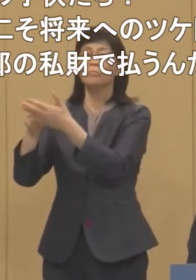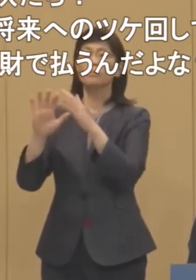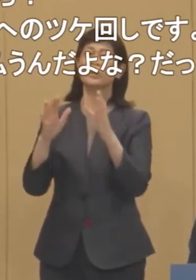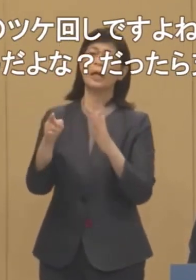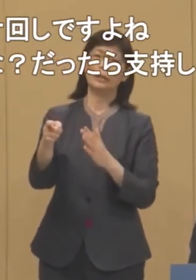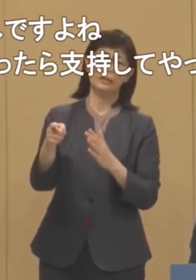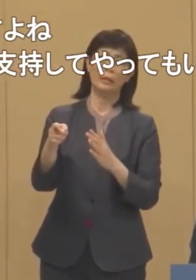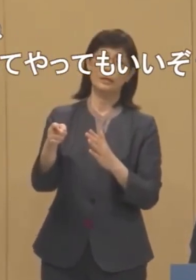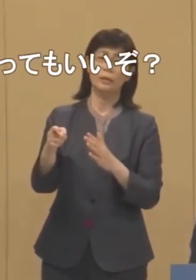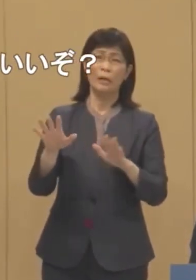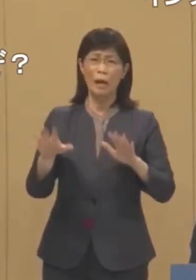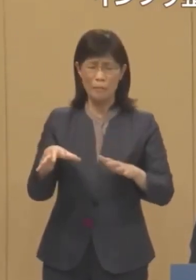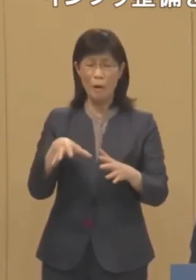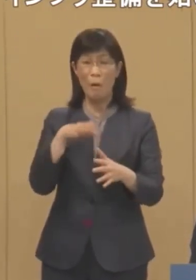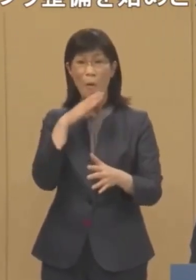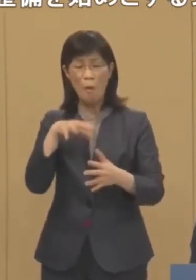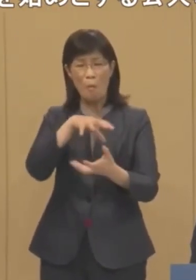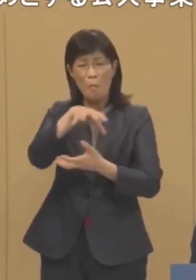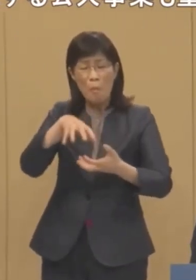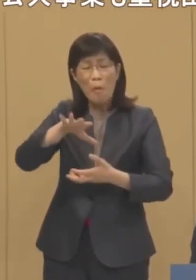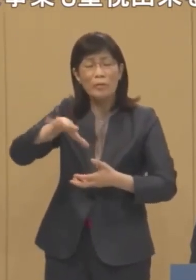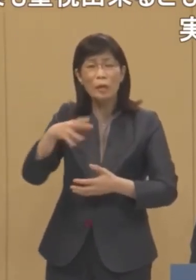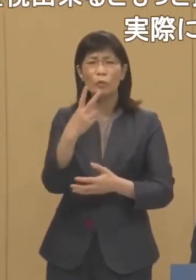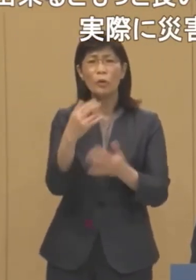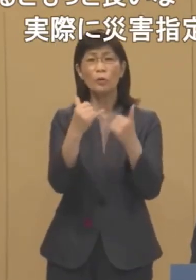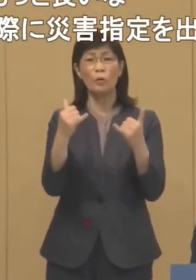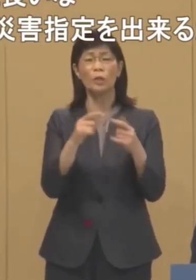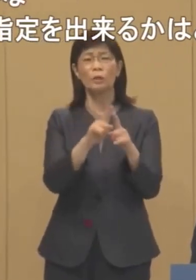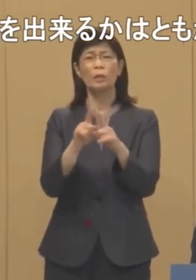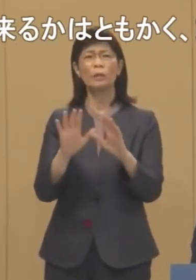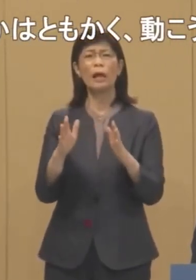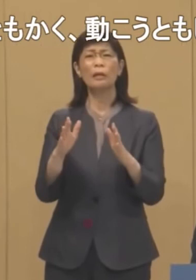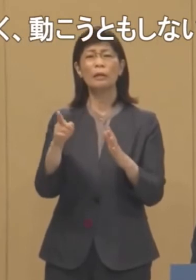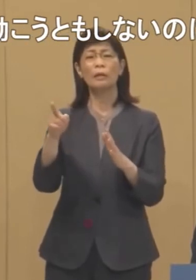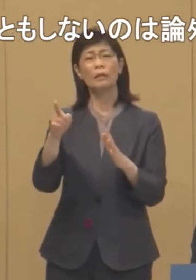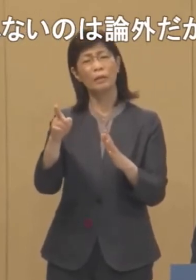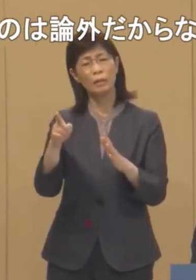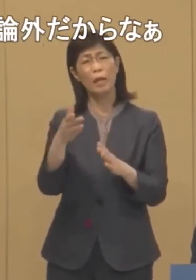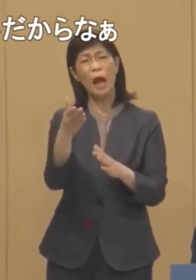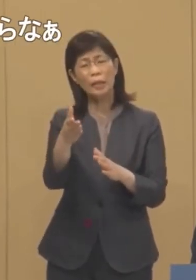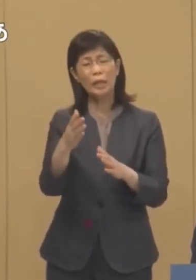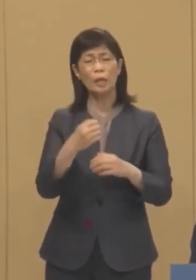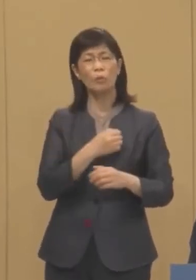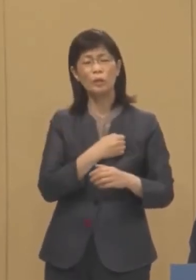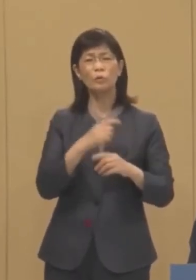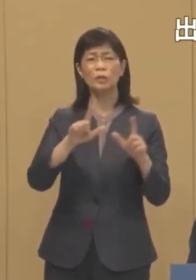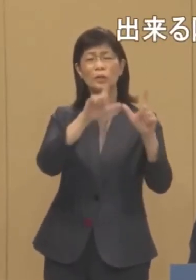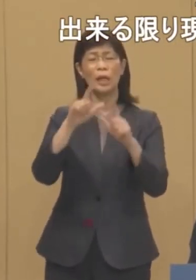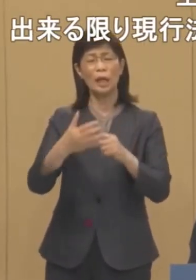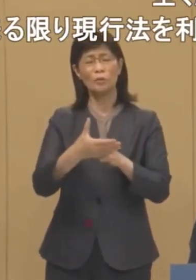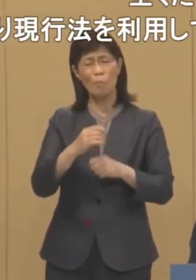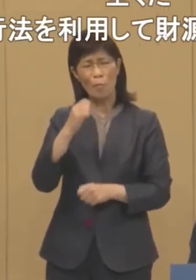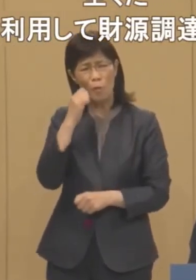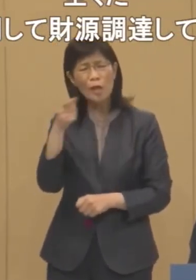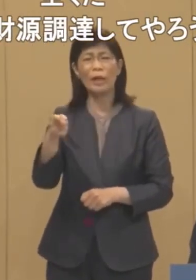であっても都民に興味を持たない都知事ではあなたの命や生活は守れない今は